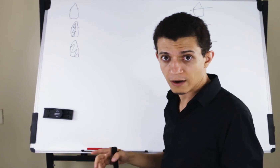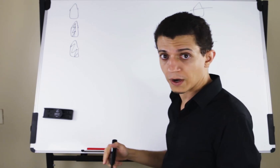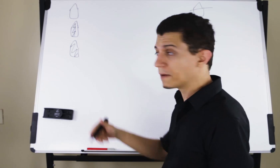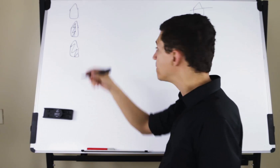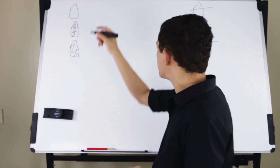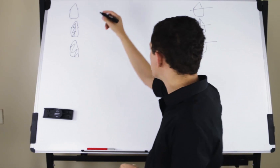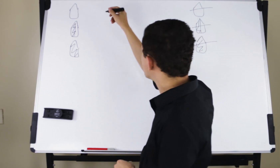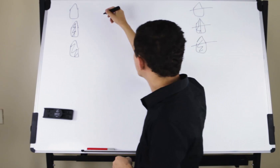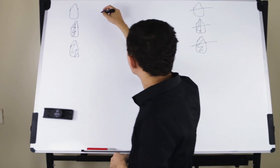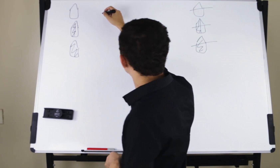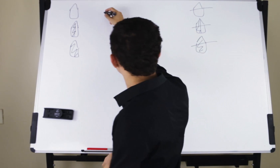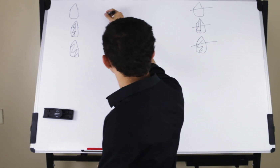agora.